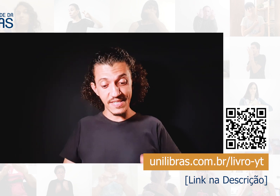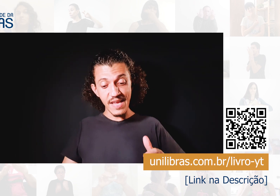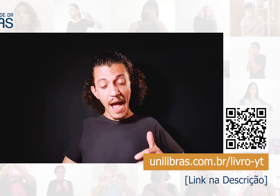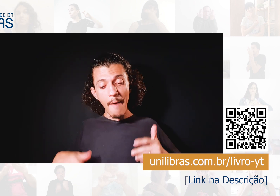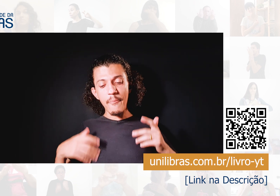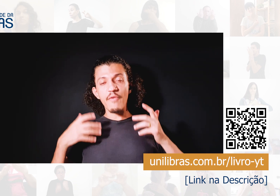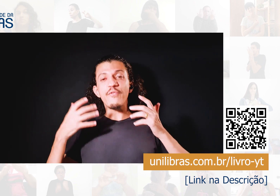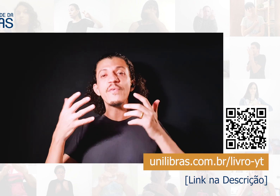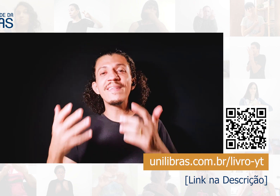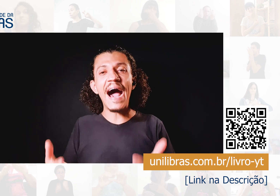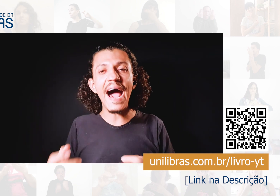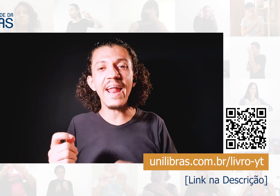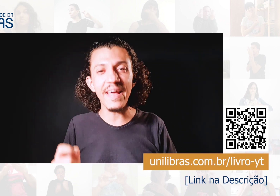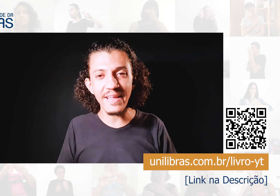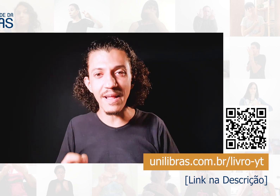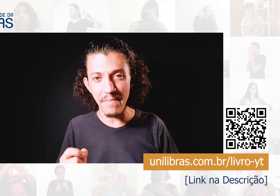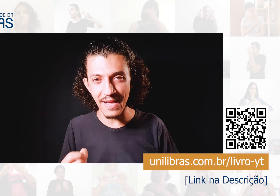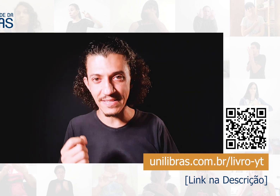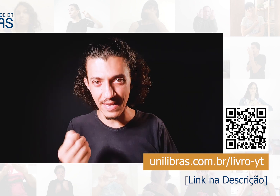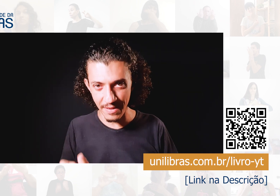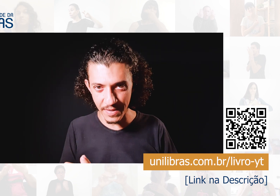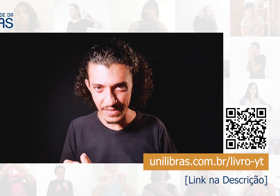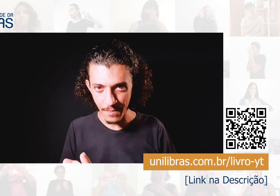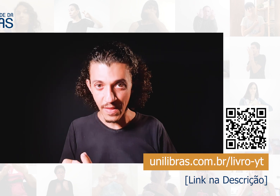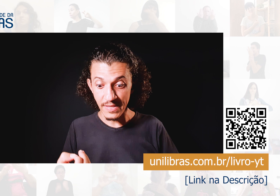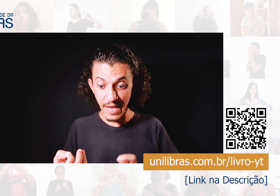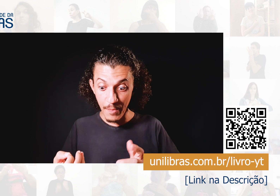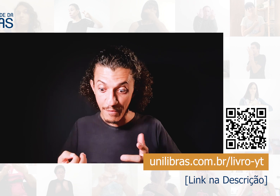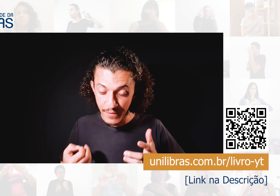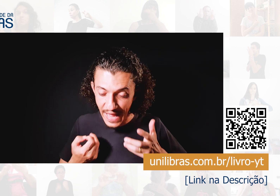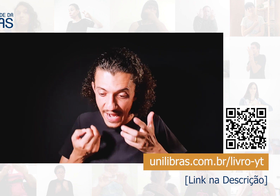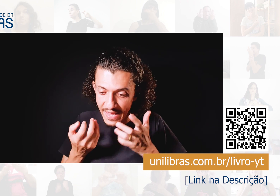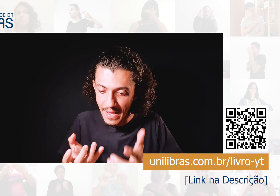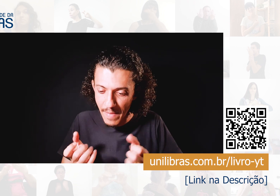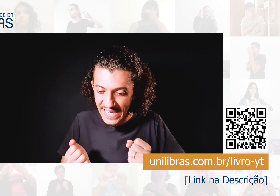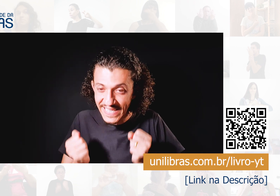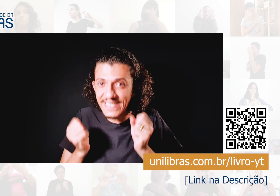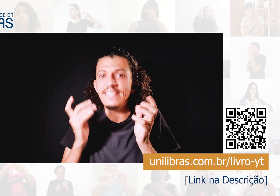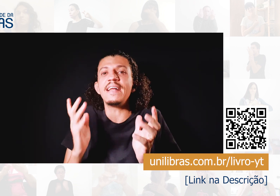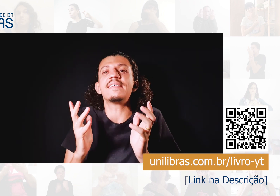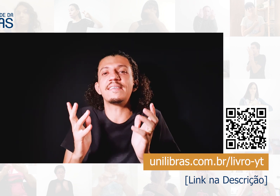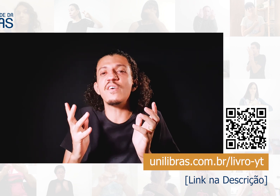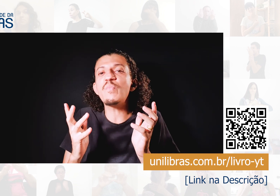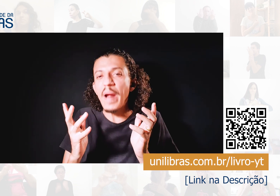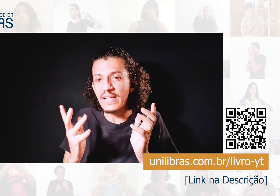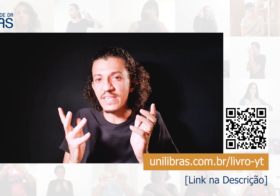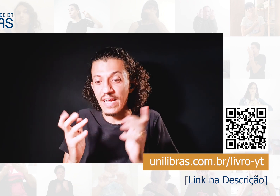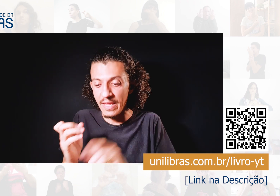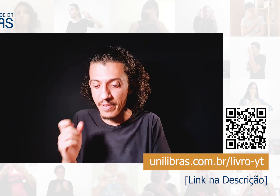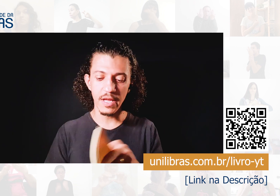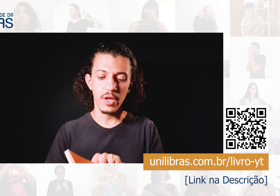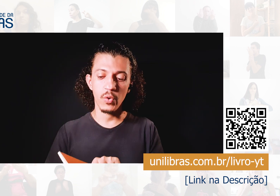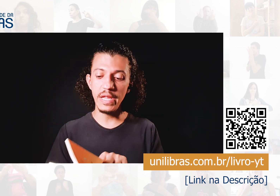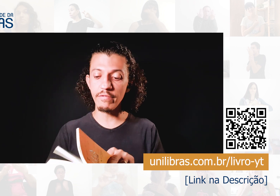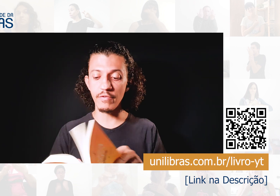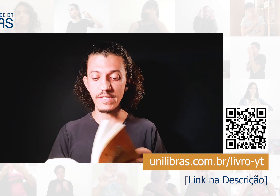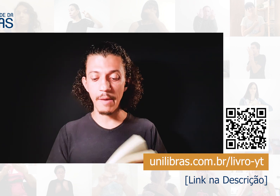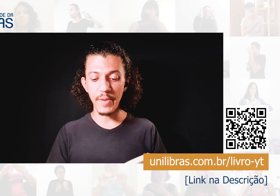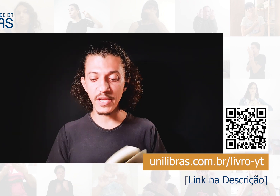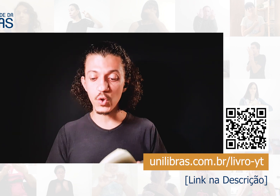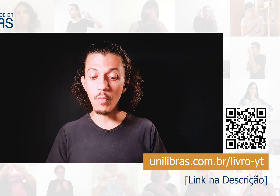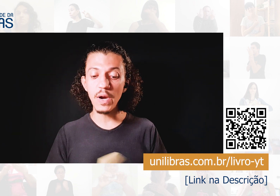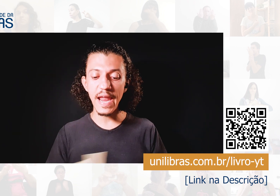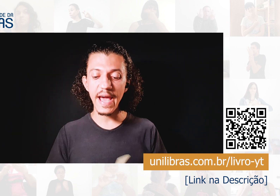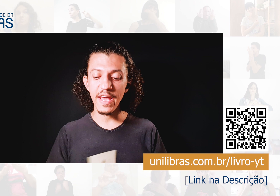a se aprofundar ainda mais na Libras, se aprofundar ainda mais na sinalização prática na Libras. No livro